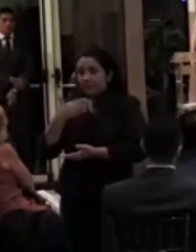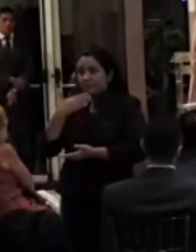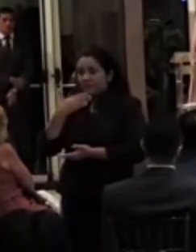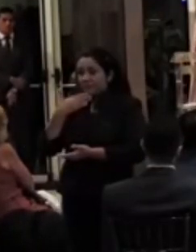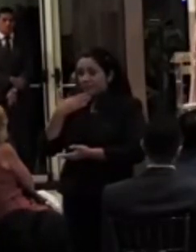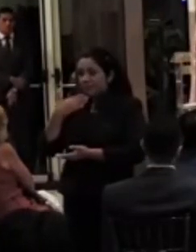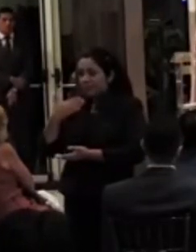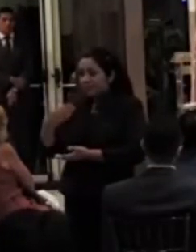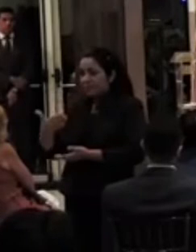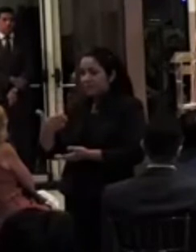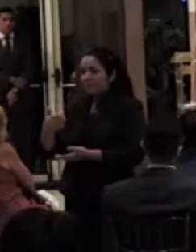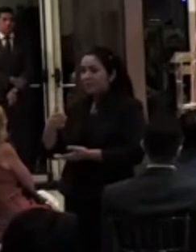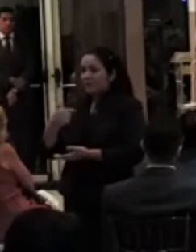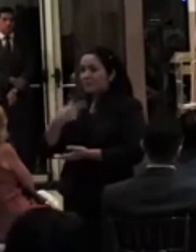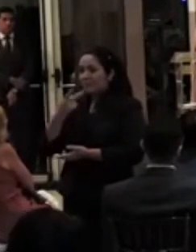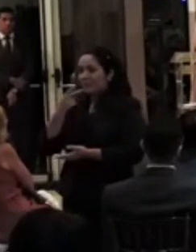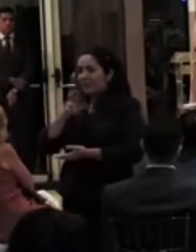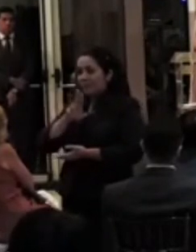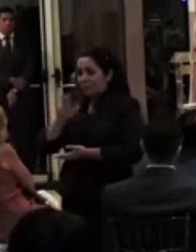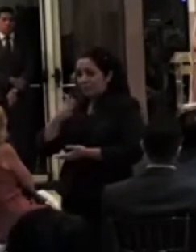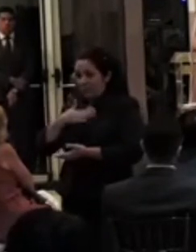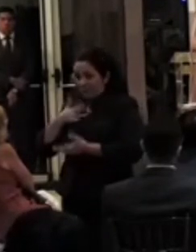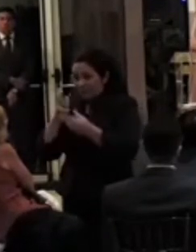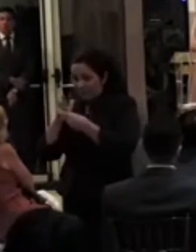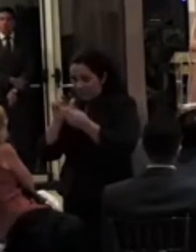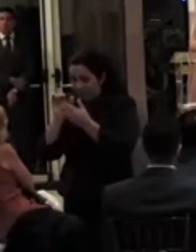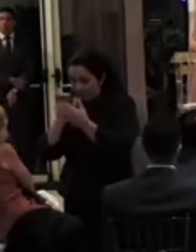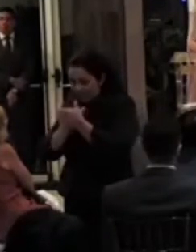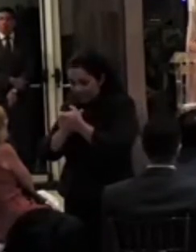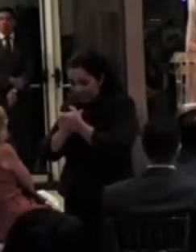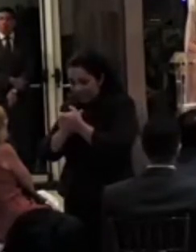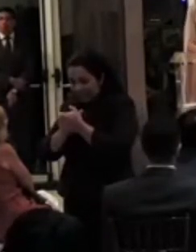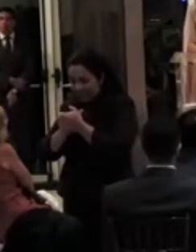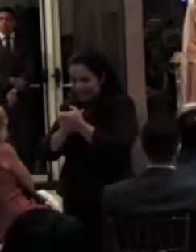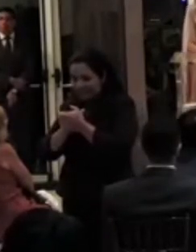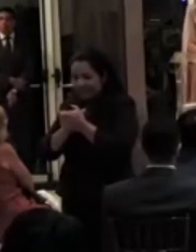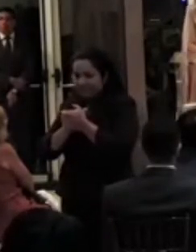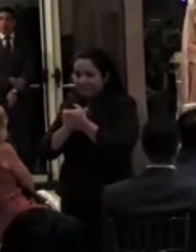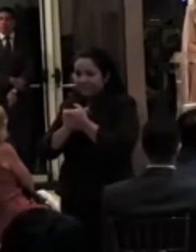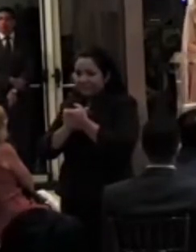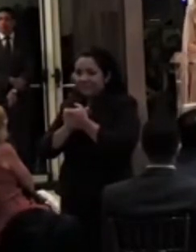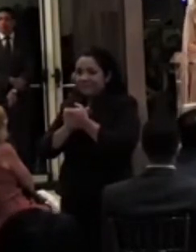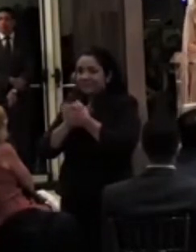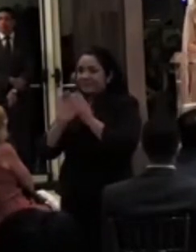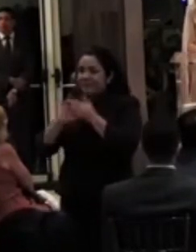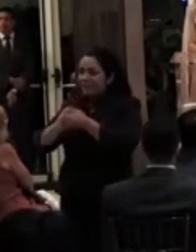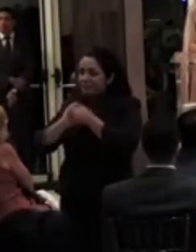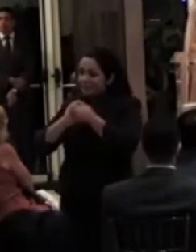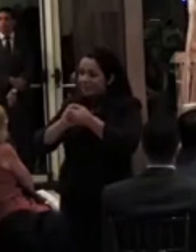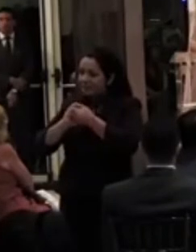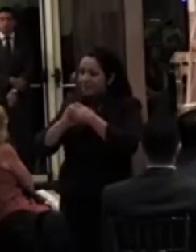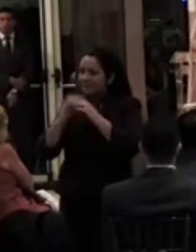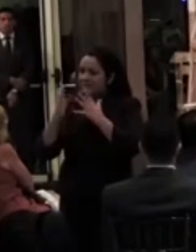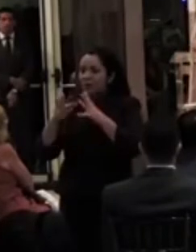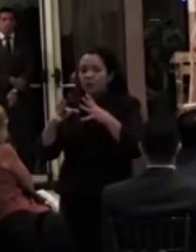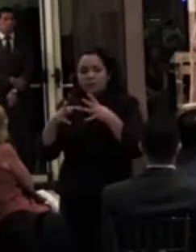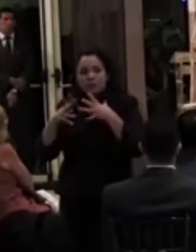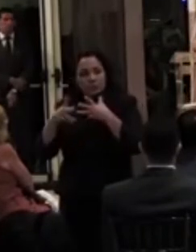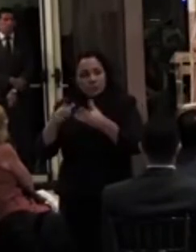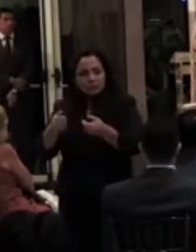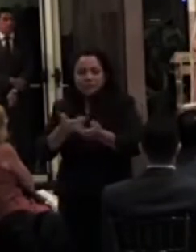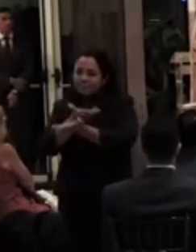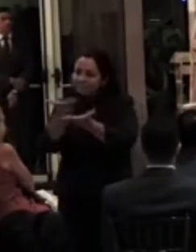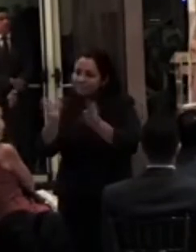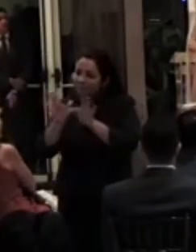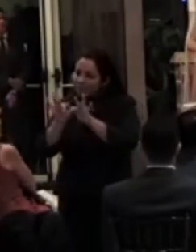do meu marido aqui presente, Renato Arcoverde Nóbrega, saudar a todas as famílias, a todos